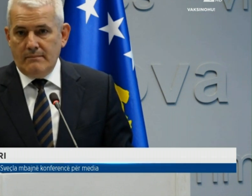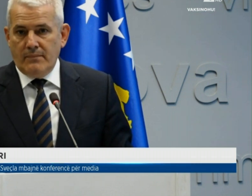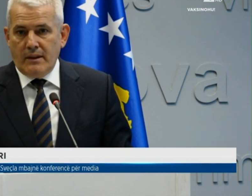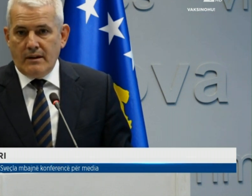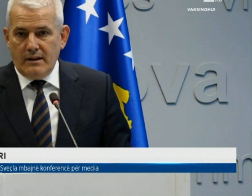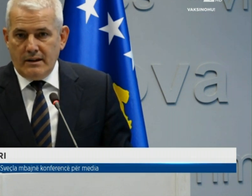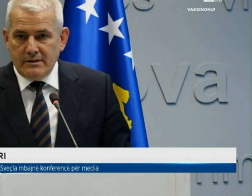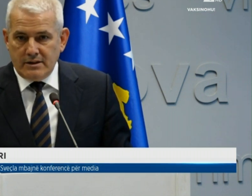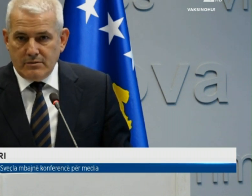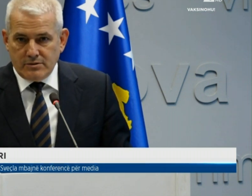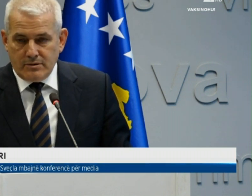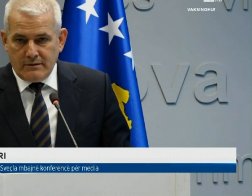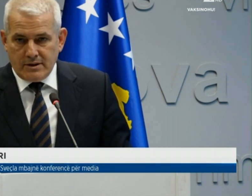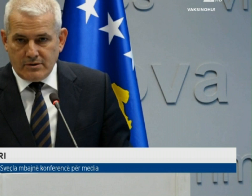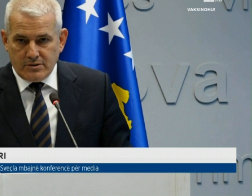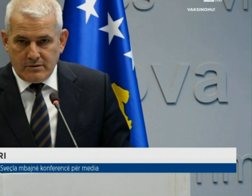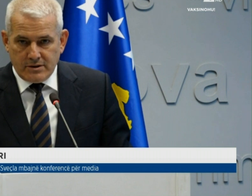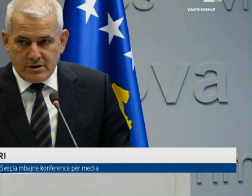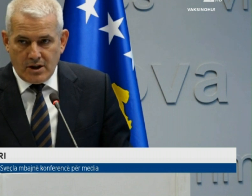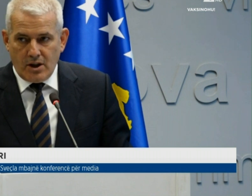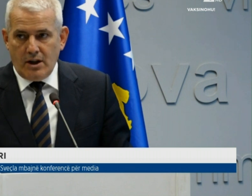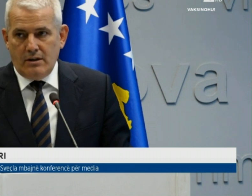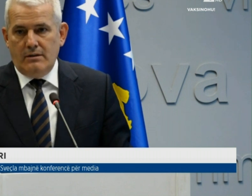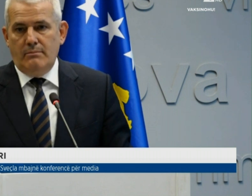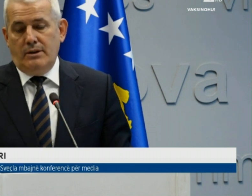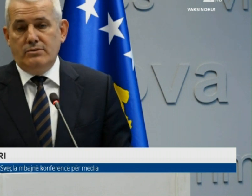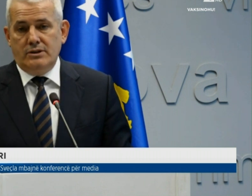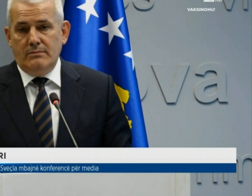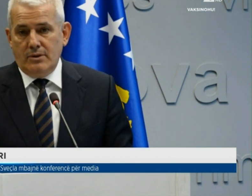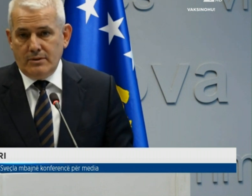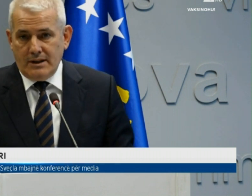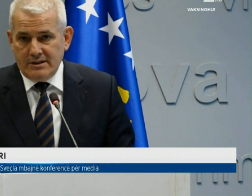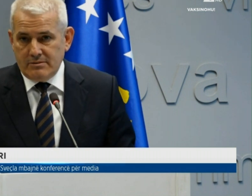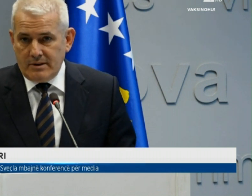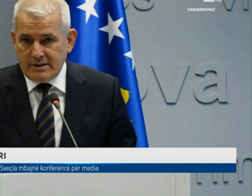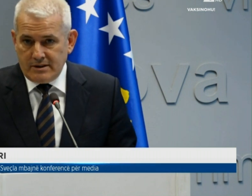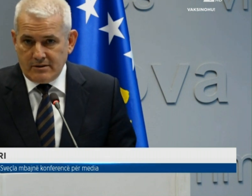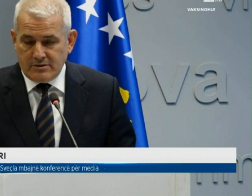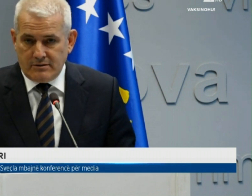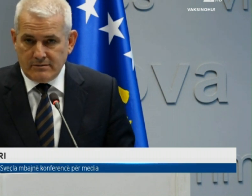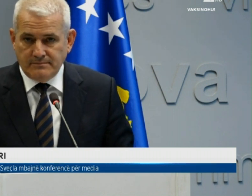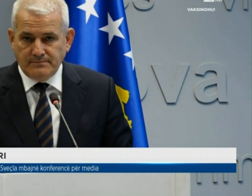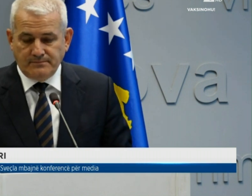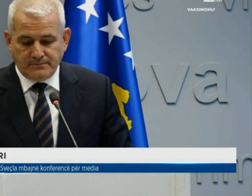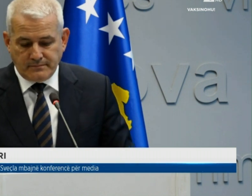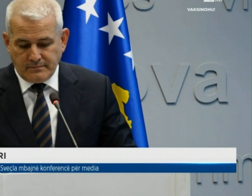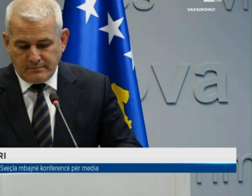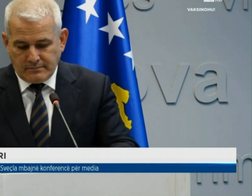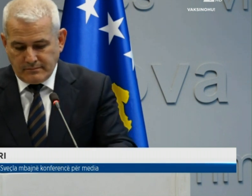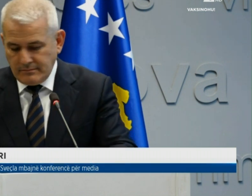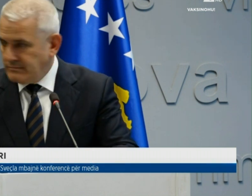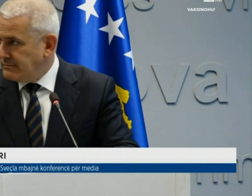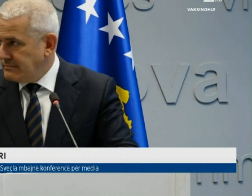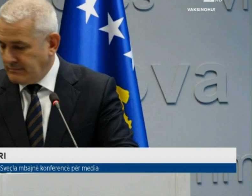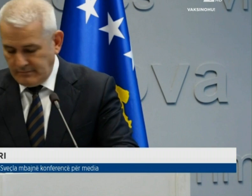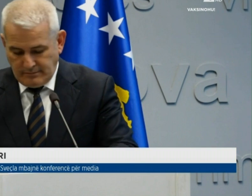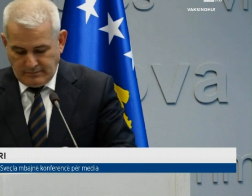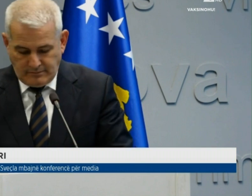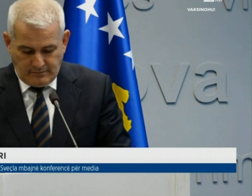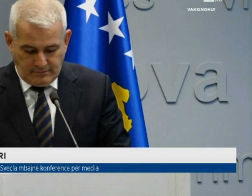mbrojtja e institucioneve të Kosovës dhe padyshim mbrojtja e ligjshmërisë në Kosovë.